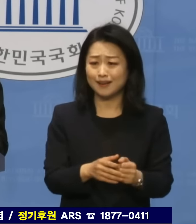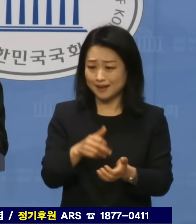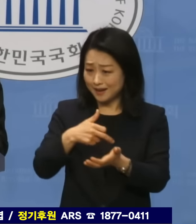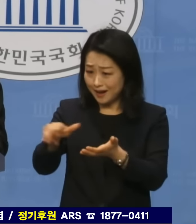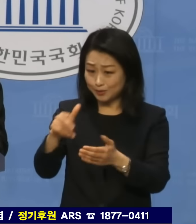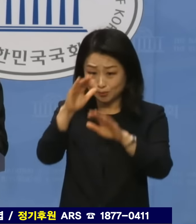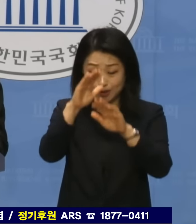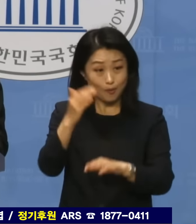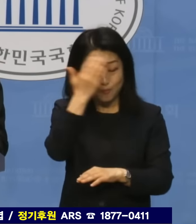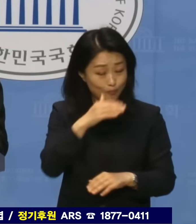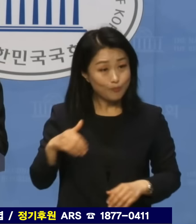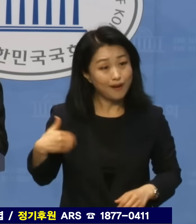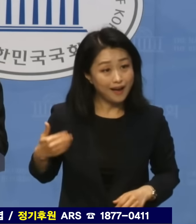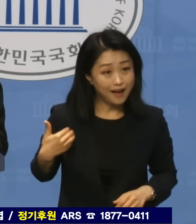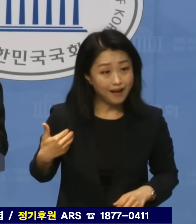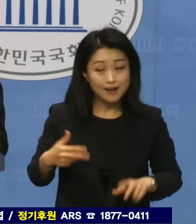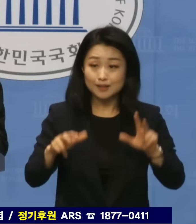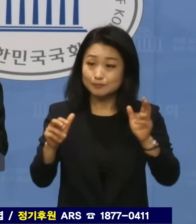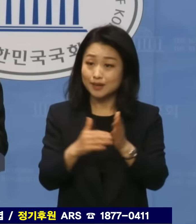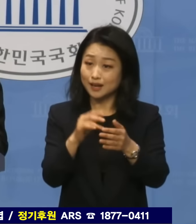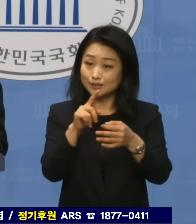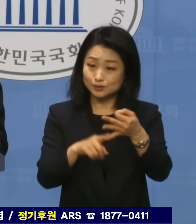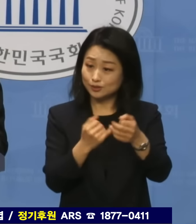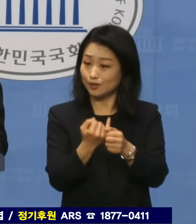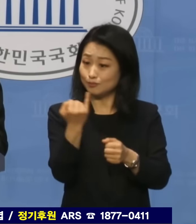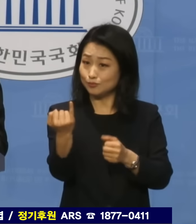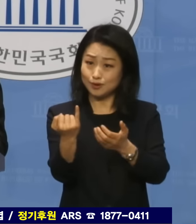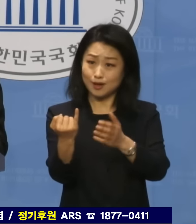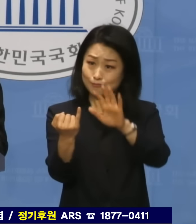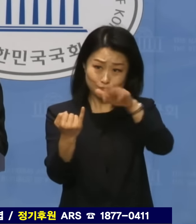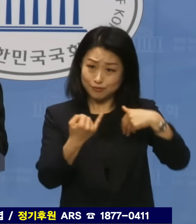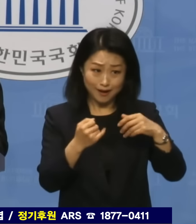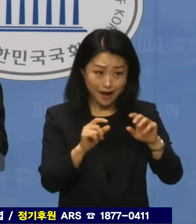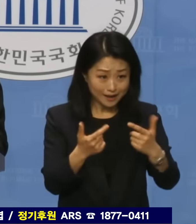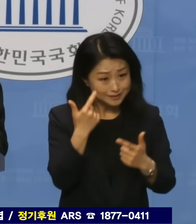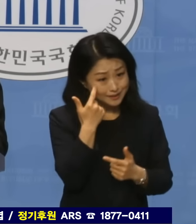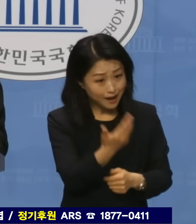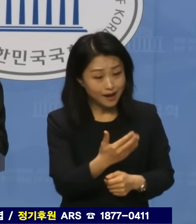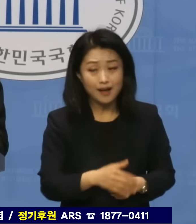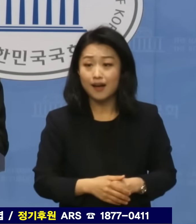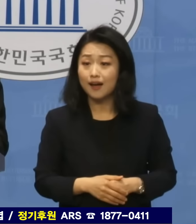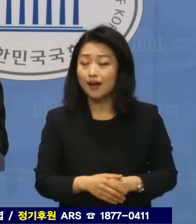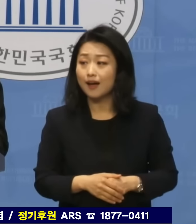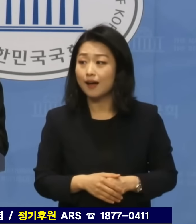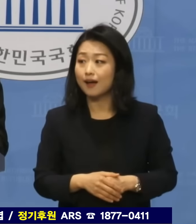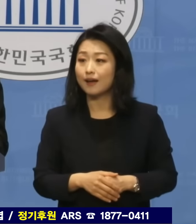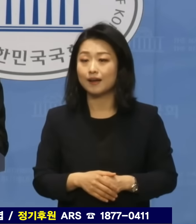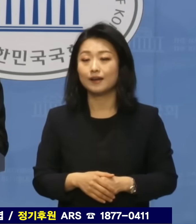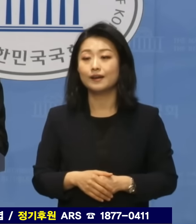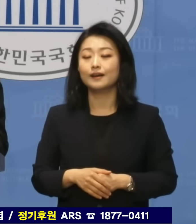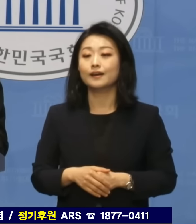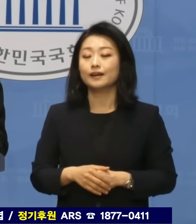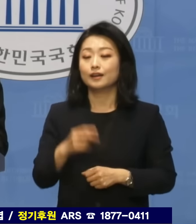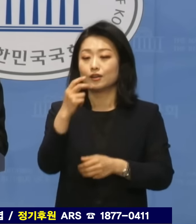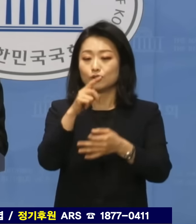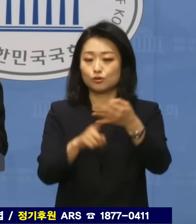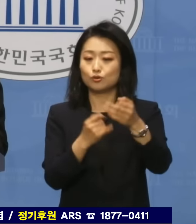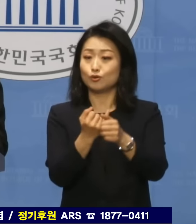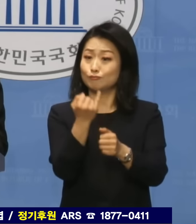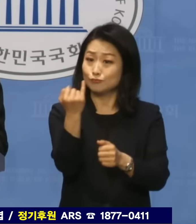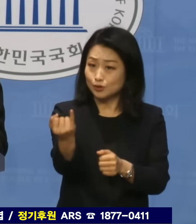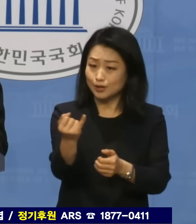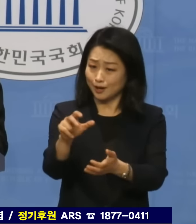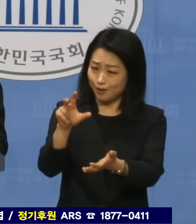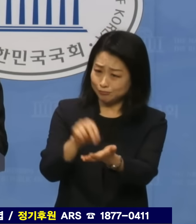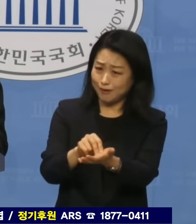카톡 대화를 몰라서 지금까지 김건희 여사를 부르지 못했습니까? 하루가 멀다 하고 김건희 여사의